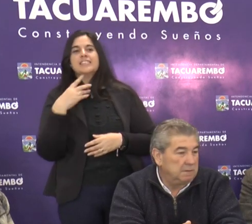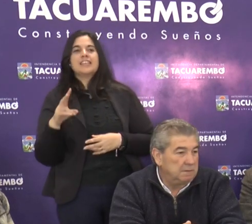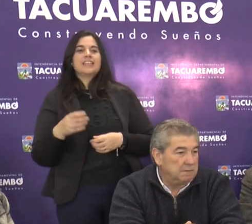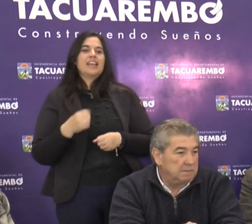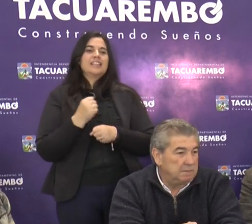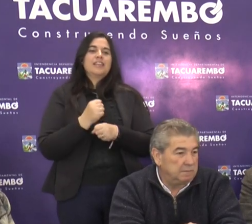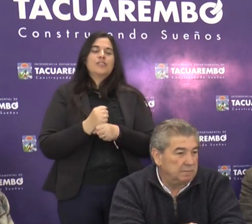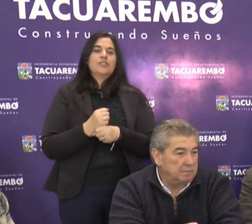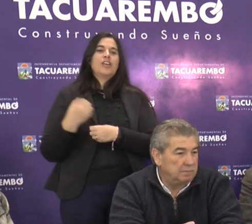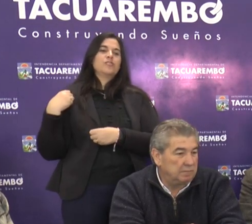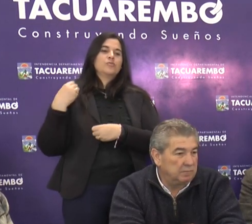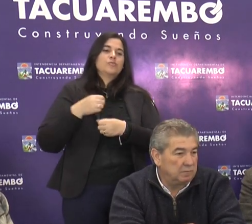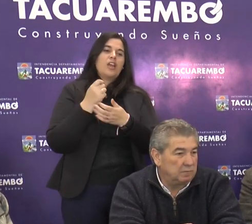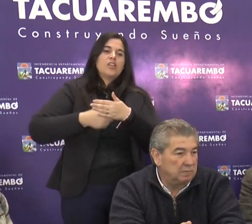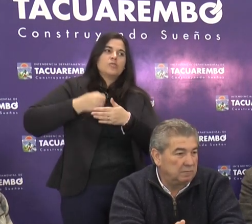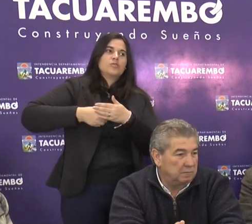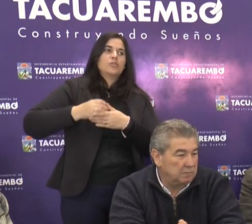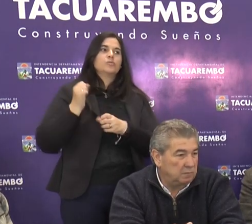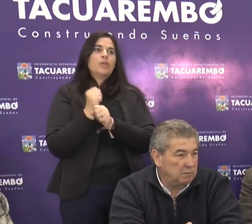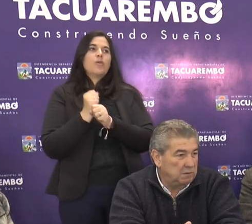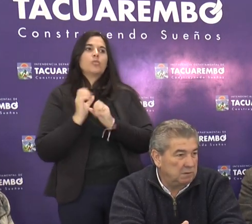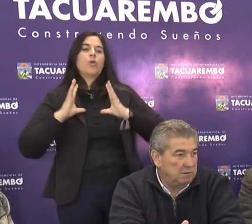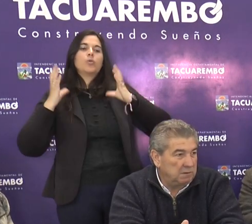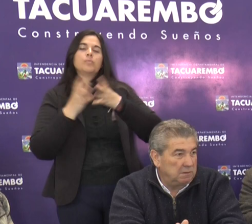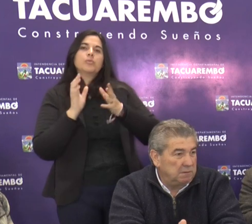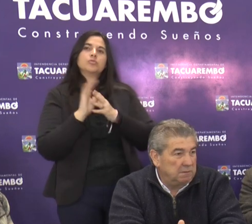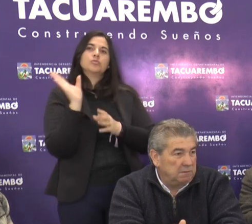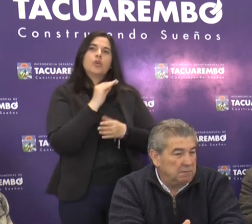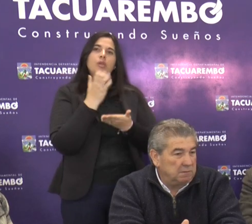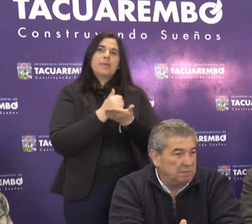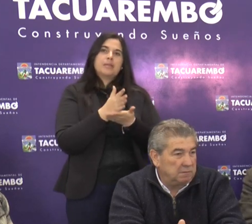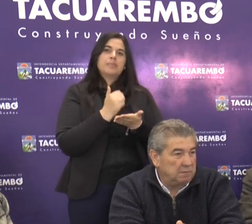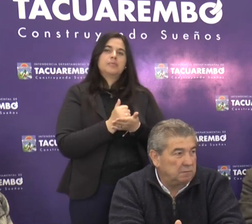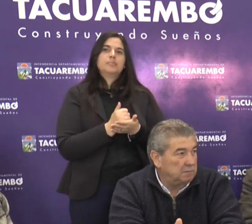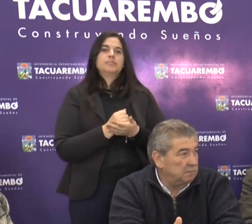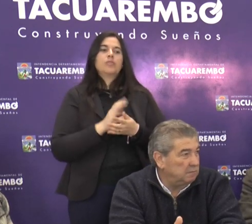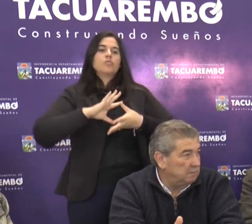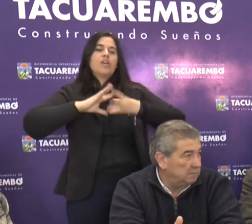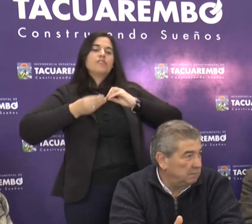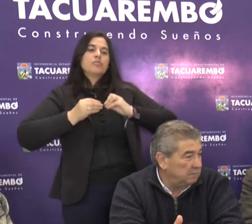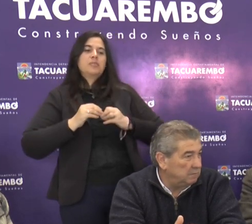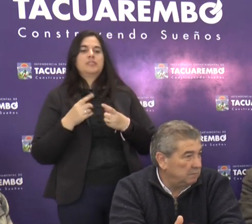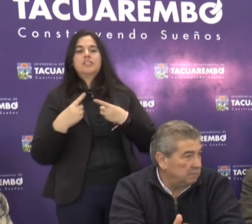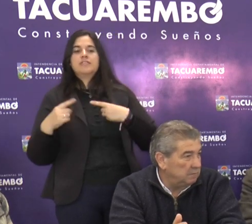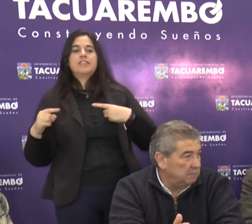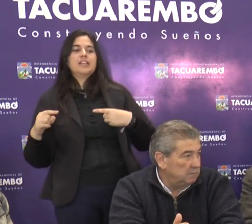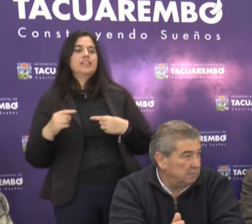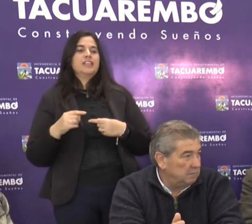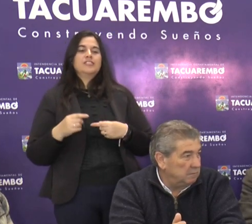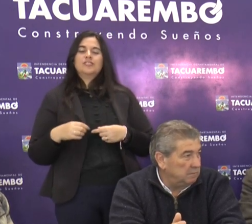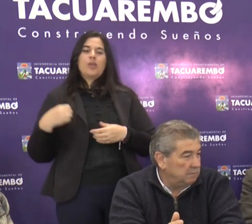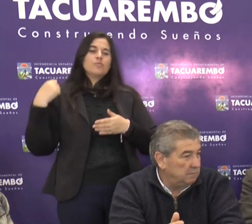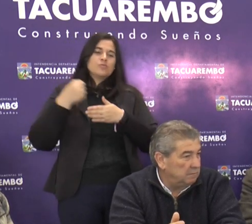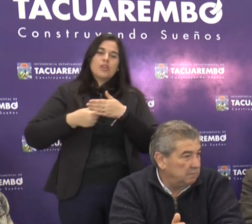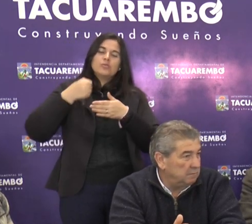la creación de la comisión. Acá hubo un trabajo en conjunto de todos los departamentos, todos de una forma u otra empujaron el carro para que esto saliera, esto